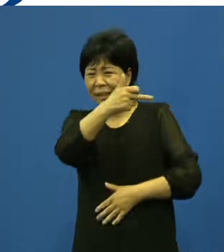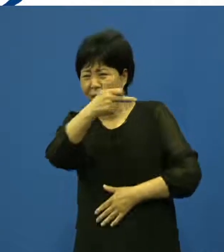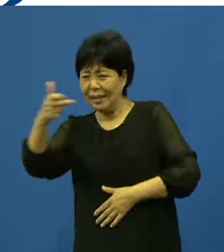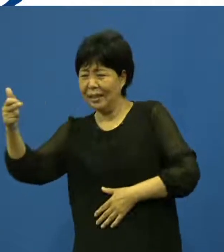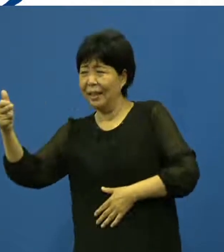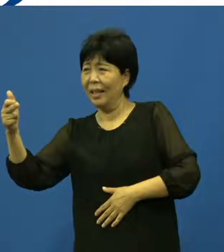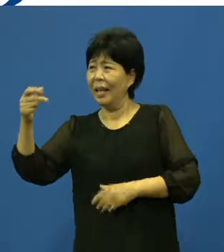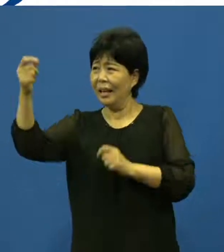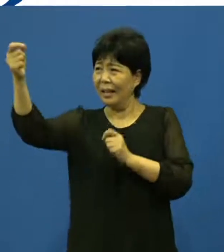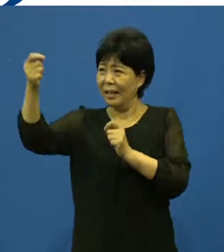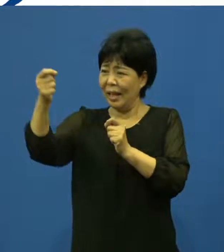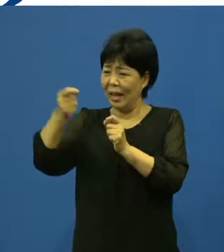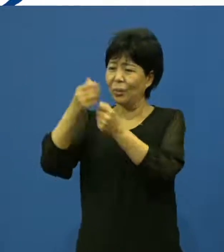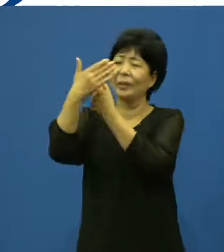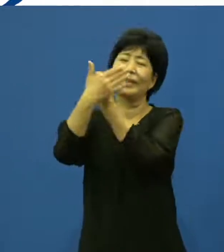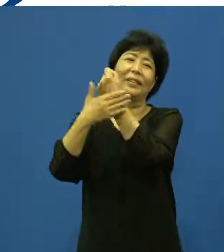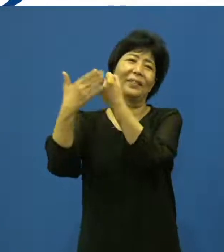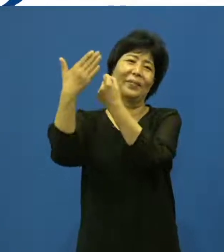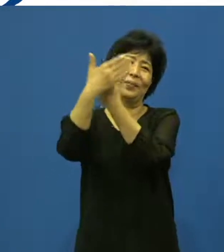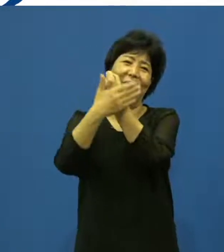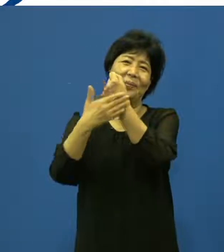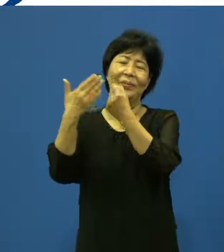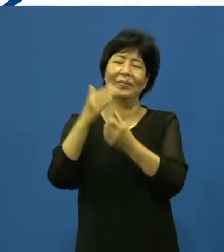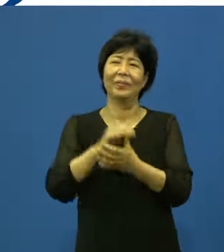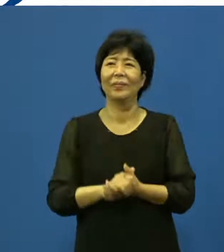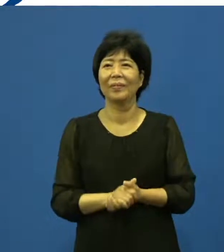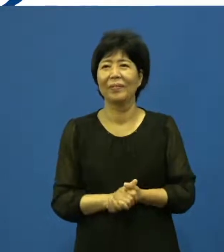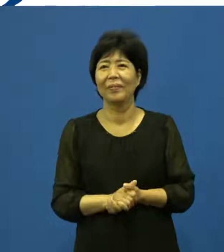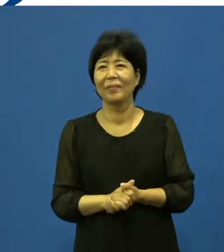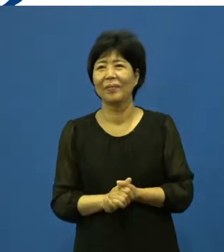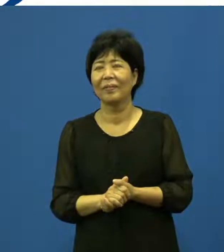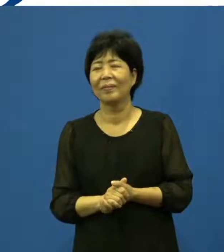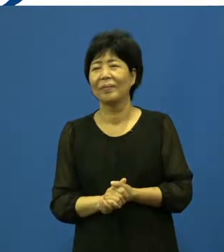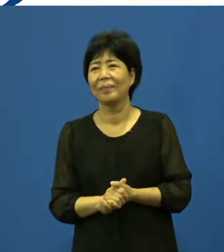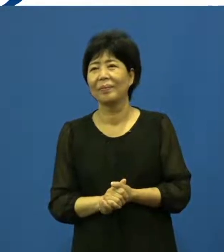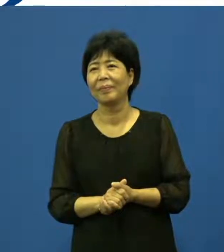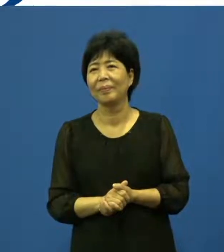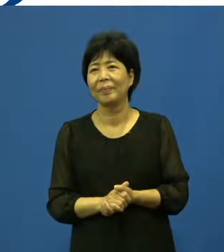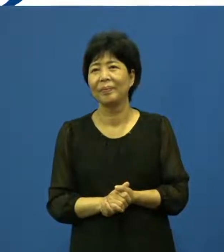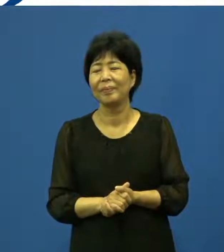은혜의 파도는 더 높이 넘실거릴 것입니다.